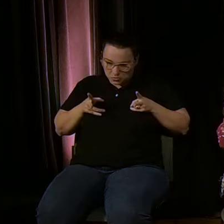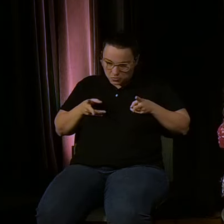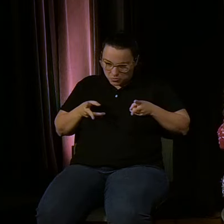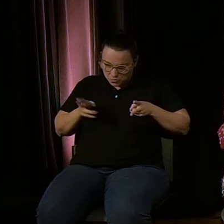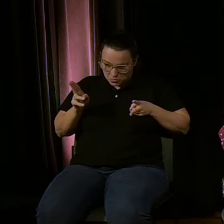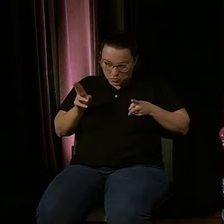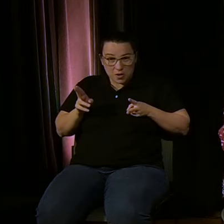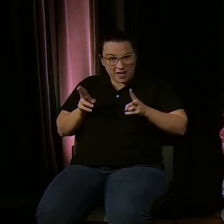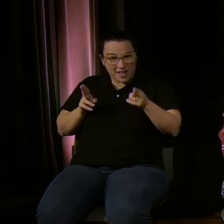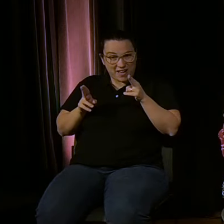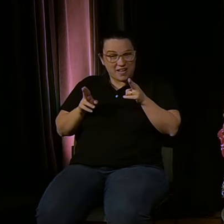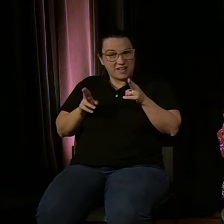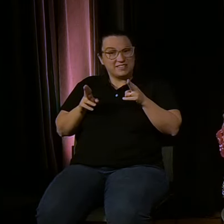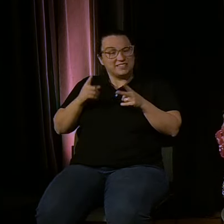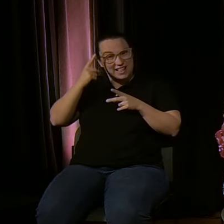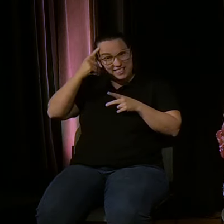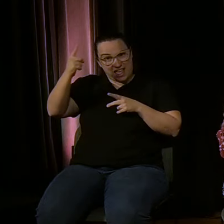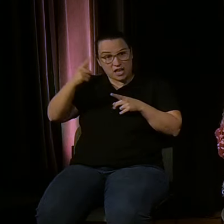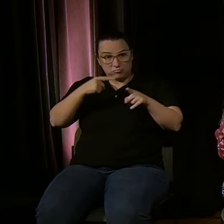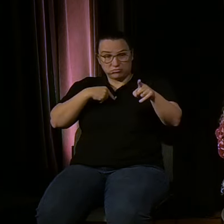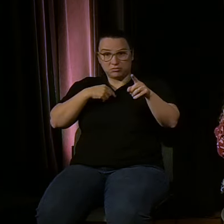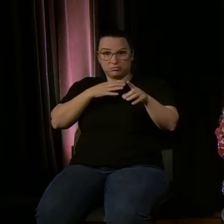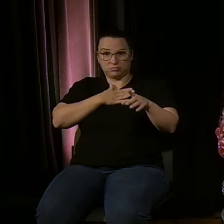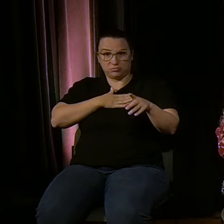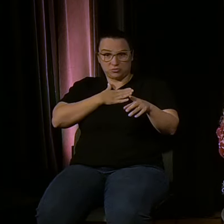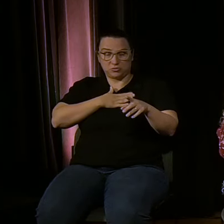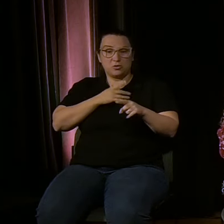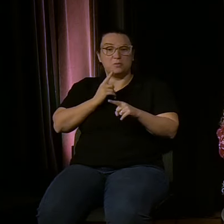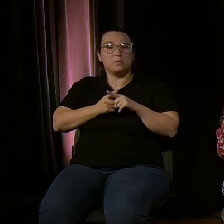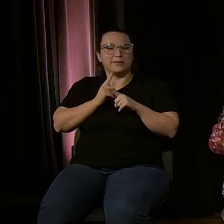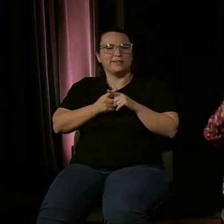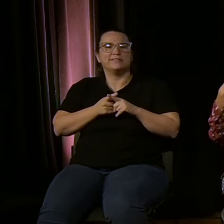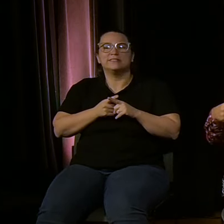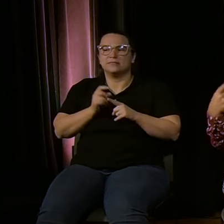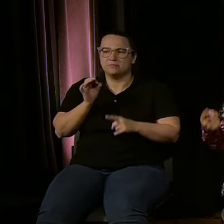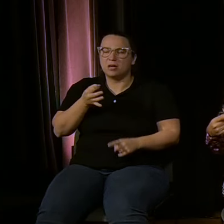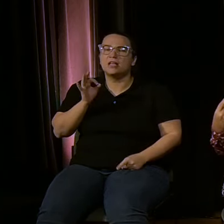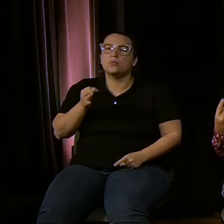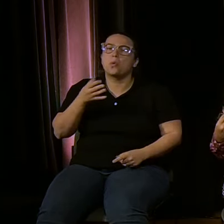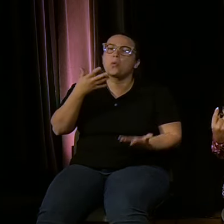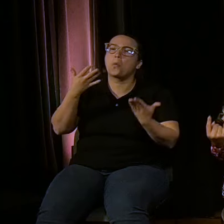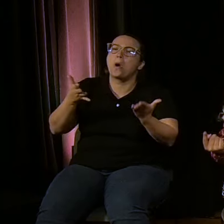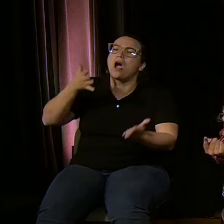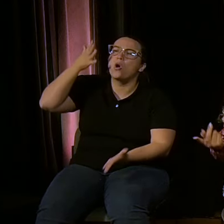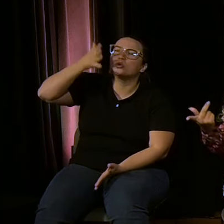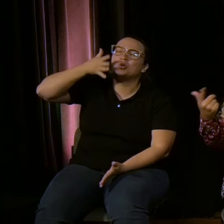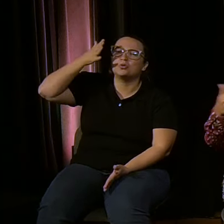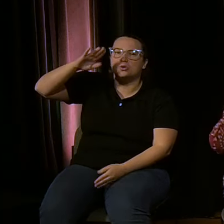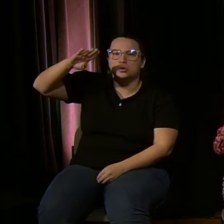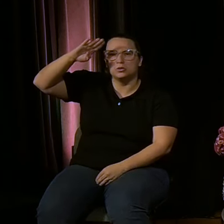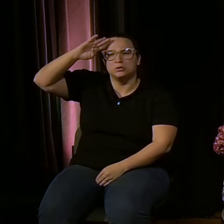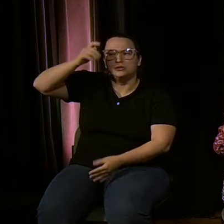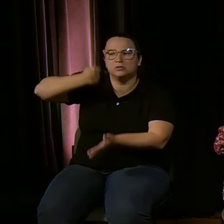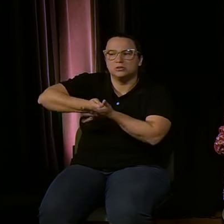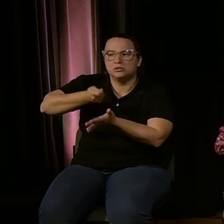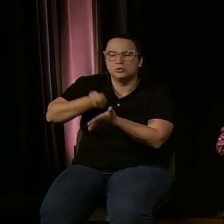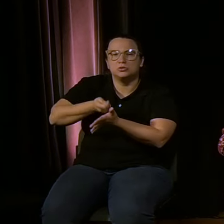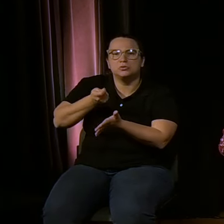eu gosto dessa ideia que você trouxe, porque, de fato, qual o discurso da ditadura para